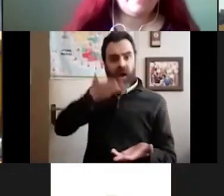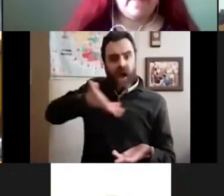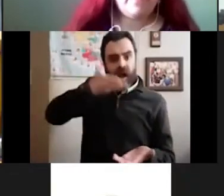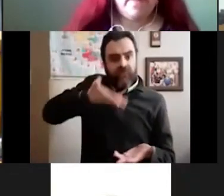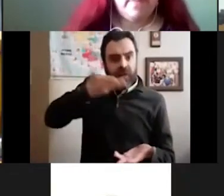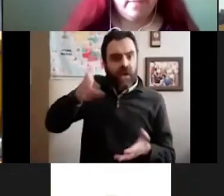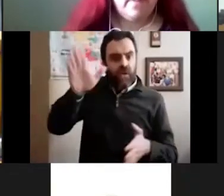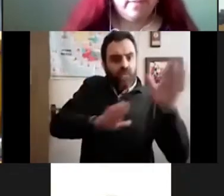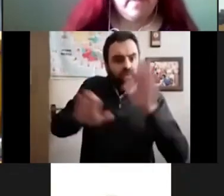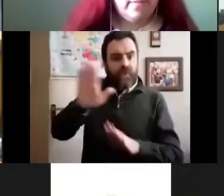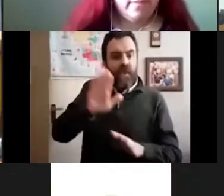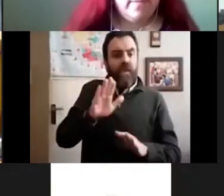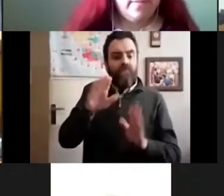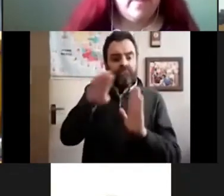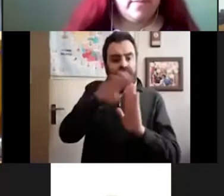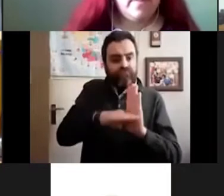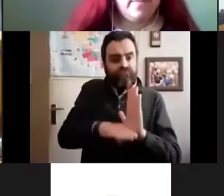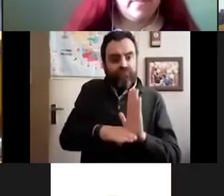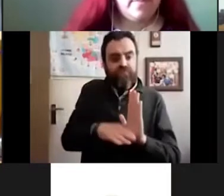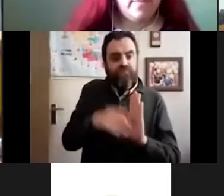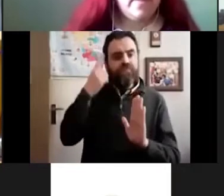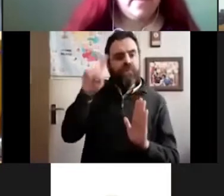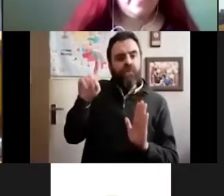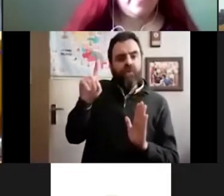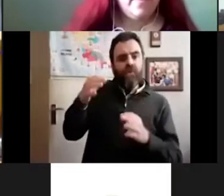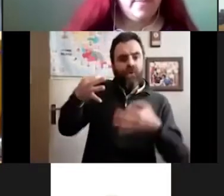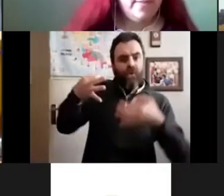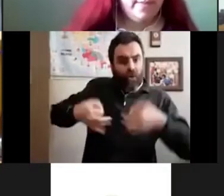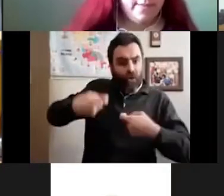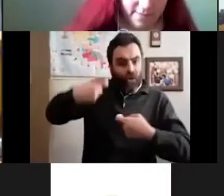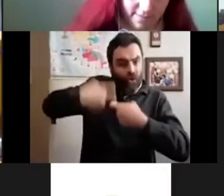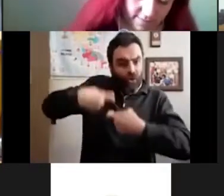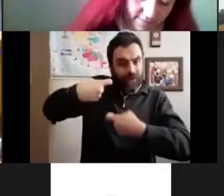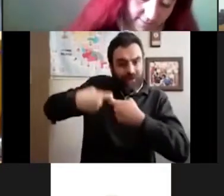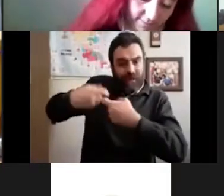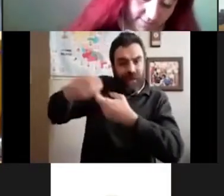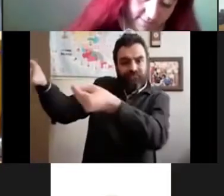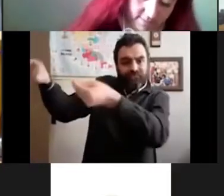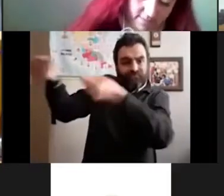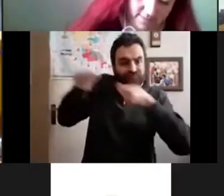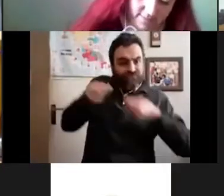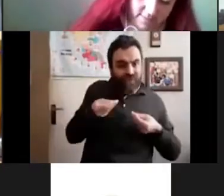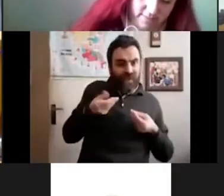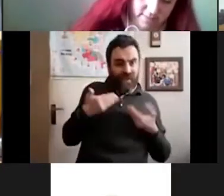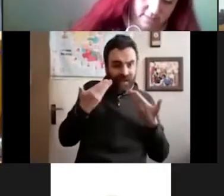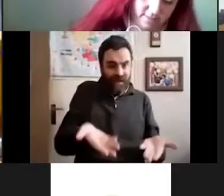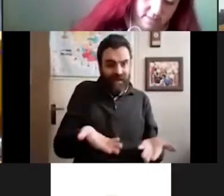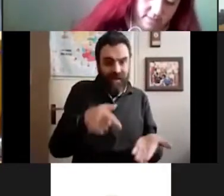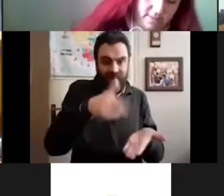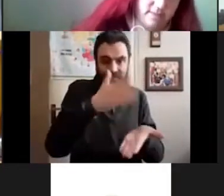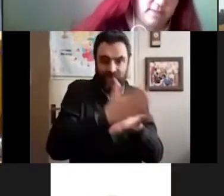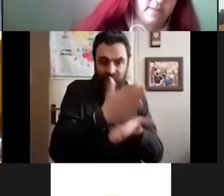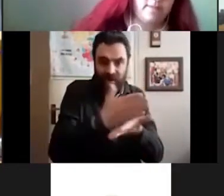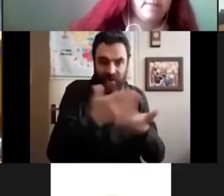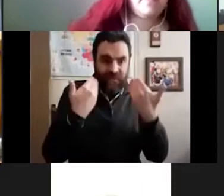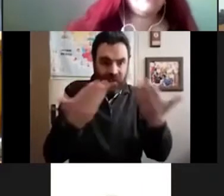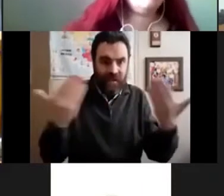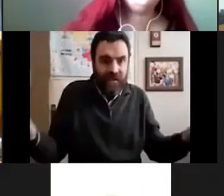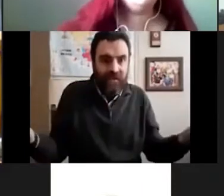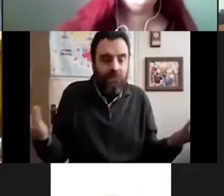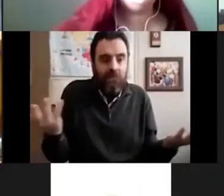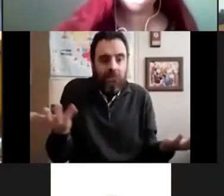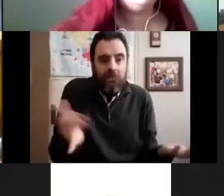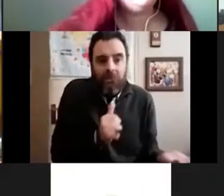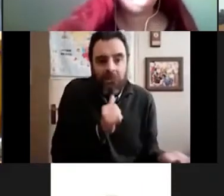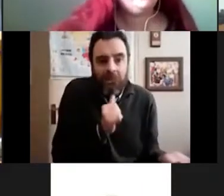Igual eso es difícil. El ministerio habla de que hay que cuidarse, de que hay que adoptar medidas, pero oficialmente, ¿cómo